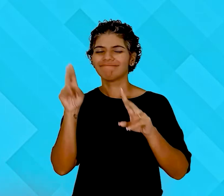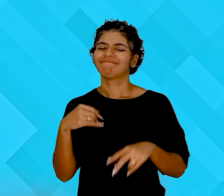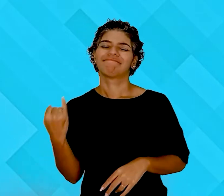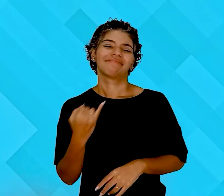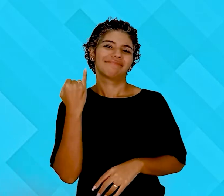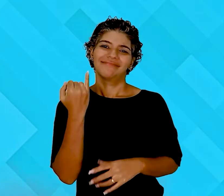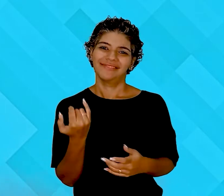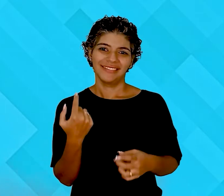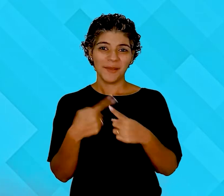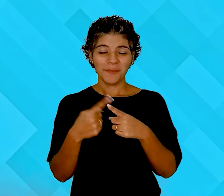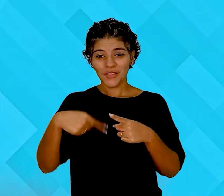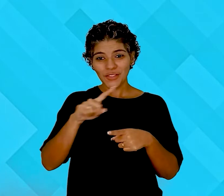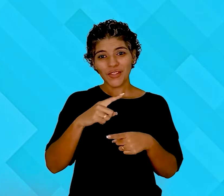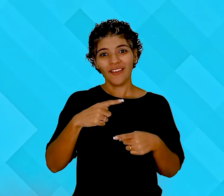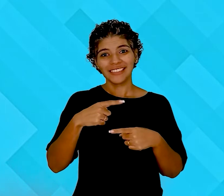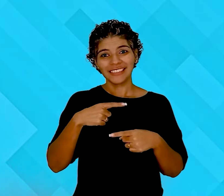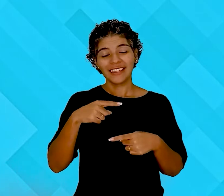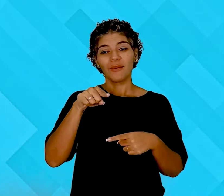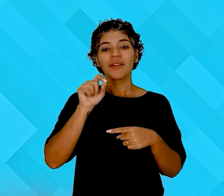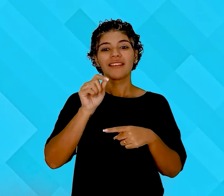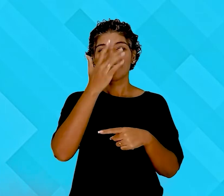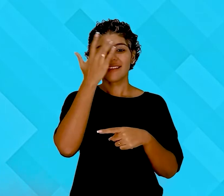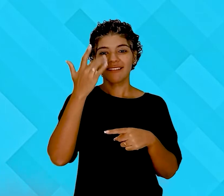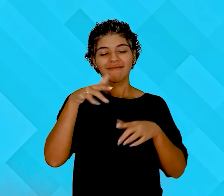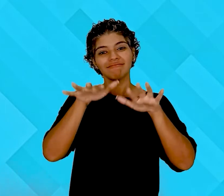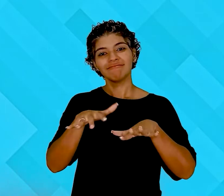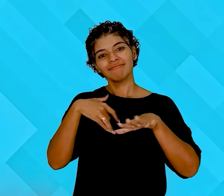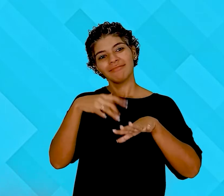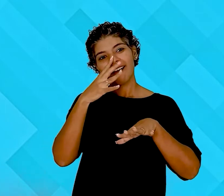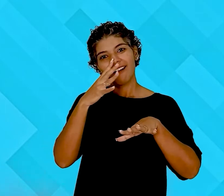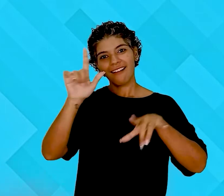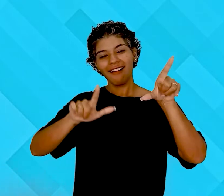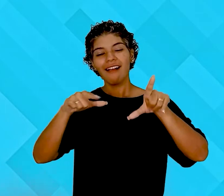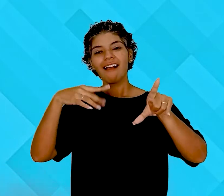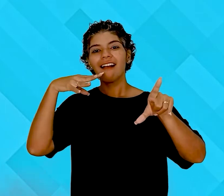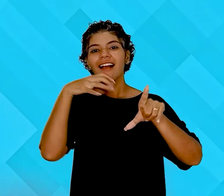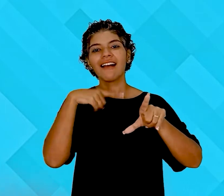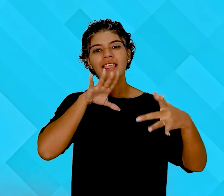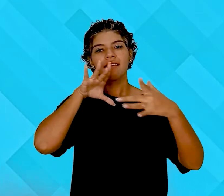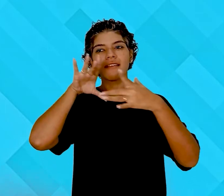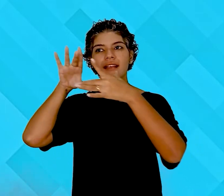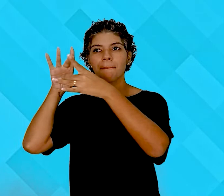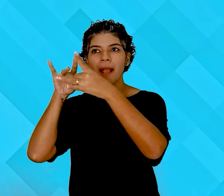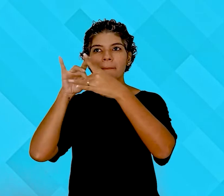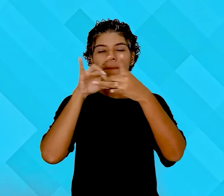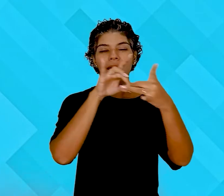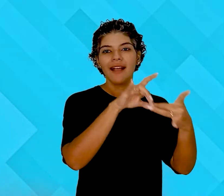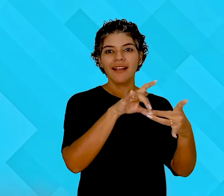ali tendo que estar dentro de uma narrativa colocando uns elementos completamente aleatórios.